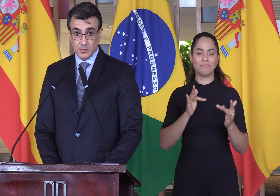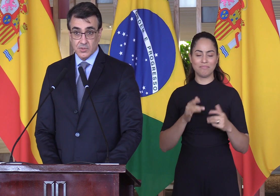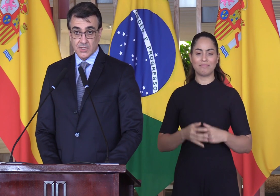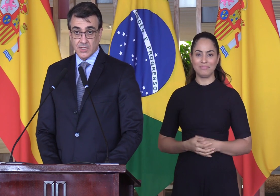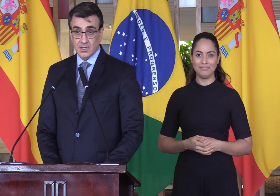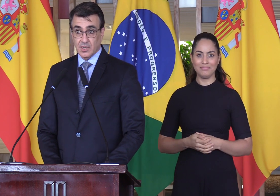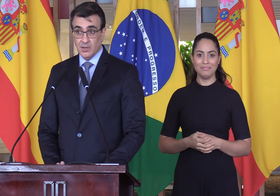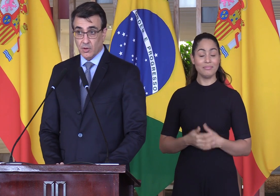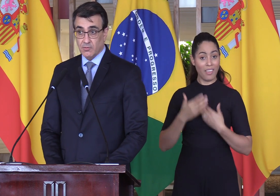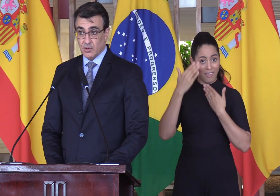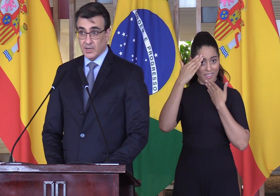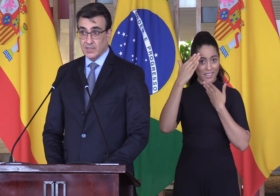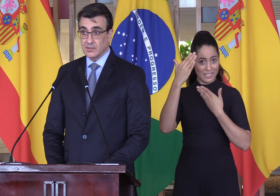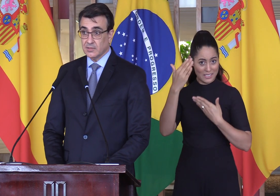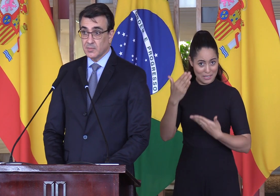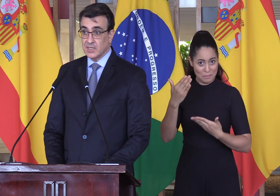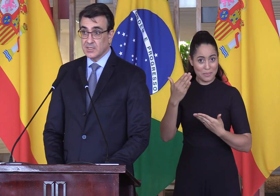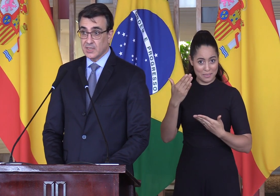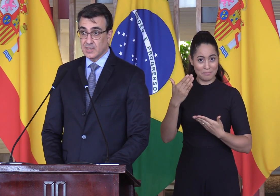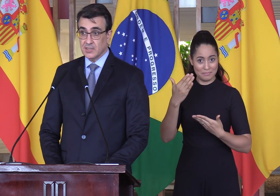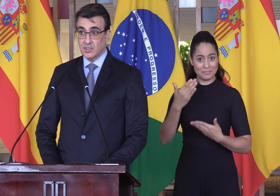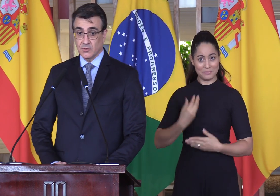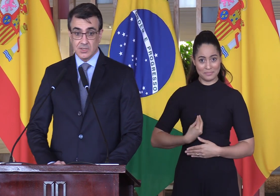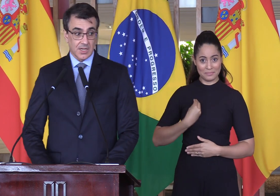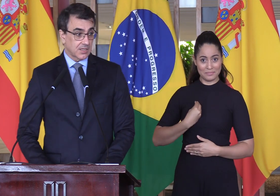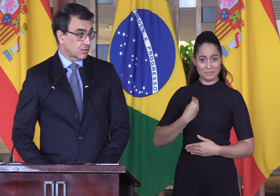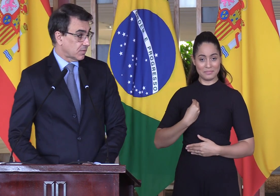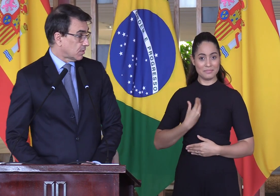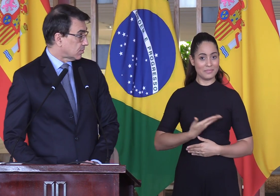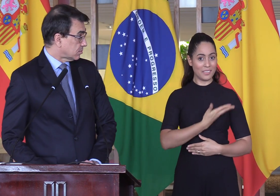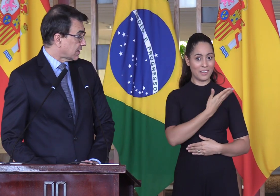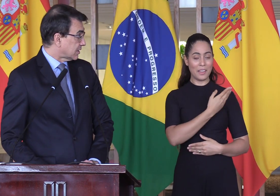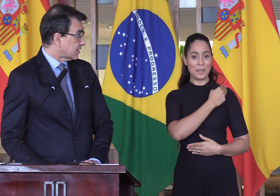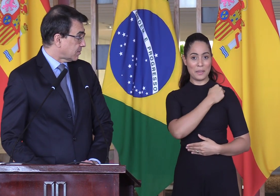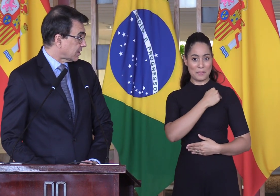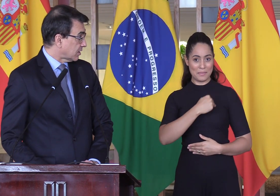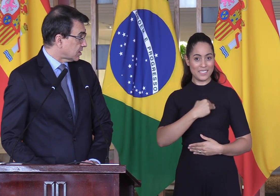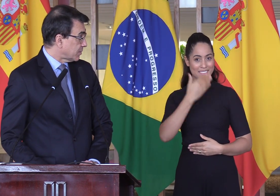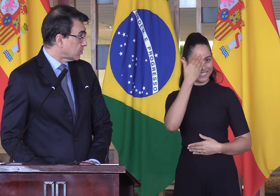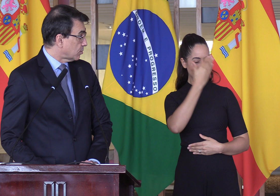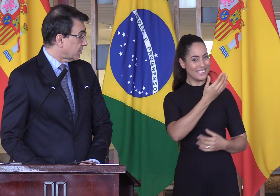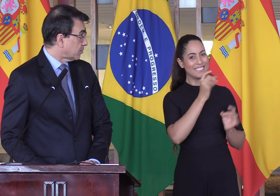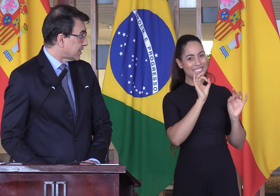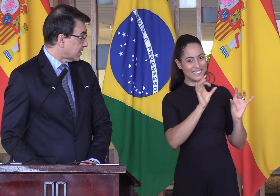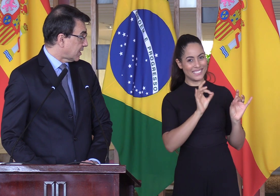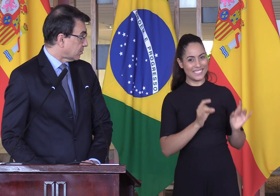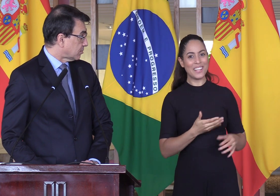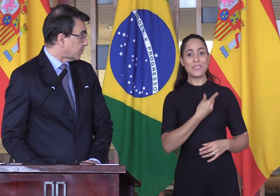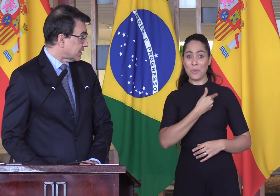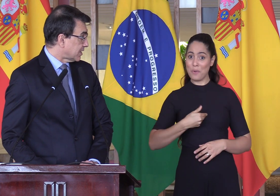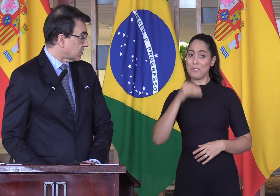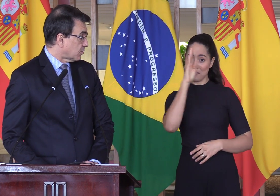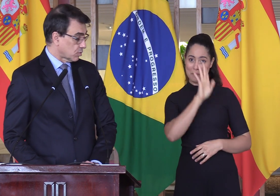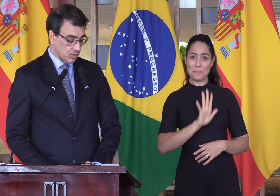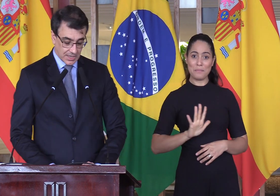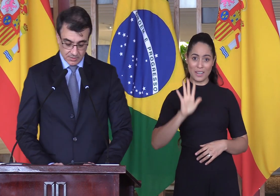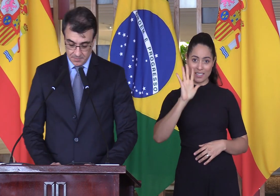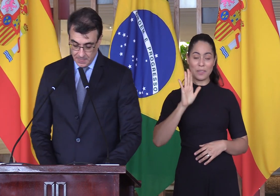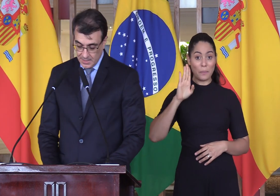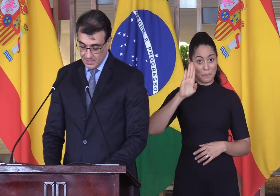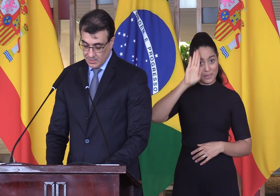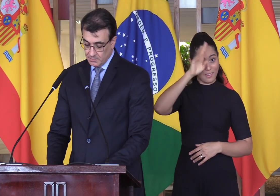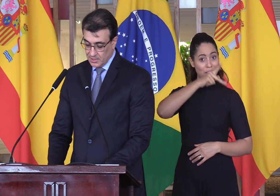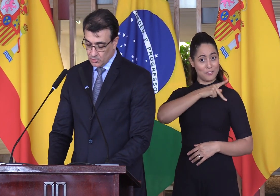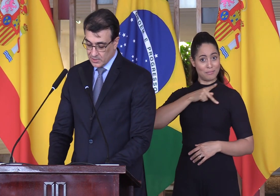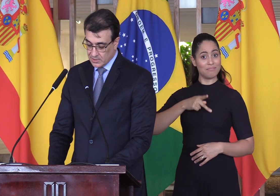Agradecemos e renovo agora a ministra Arantia Gonçalves o meu agradecimento. Agradecimento do governo brasileiro, do presidente Jair Bolsonaro,